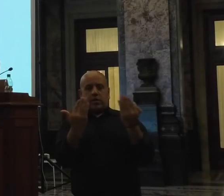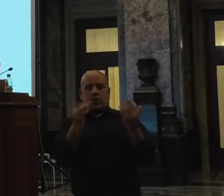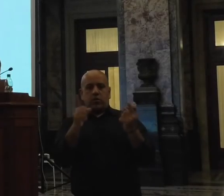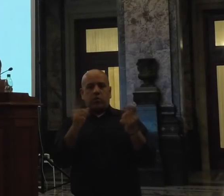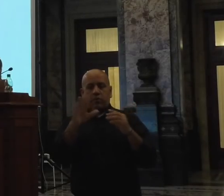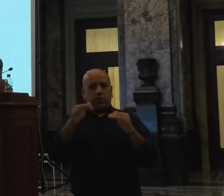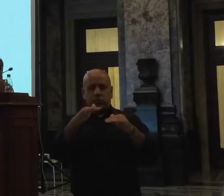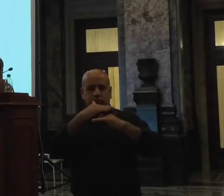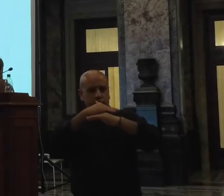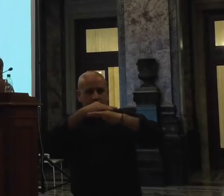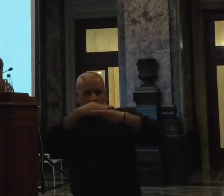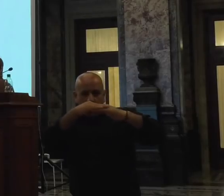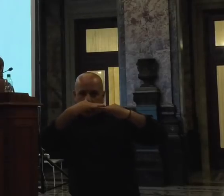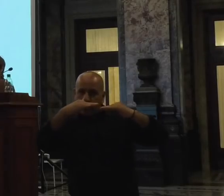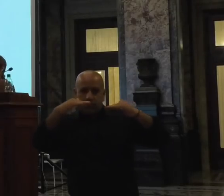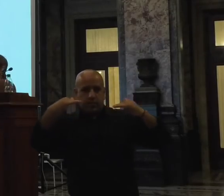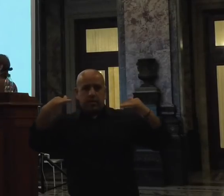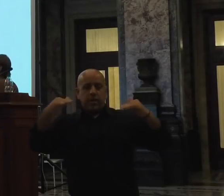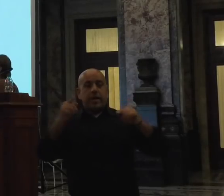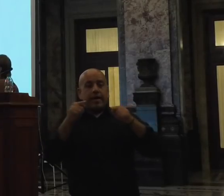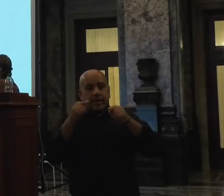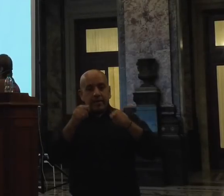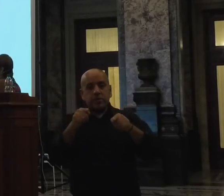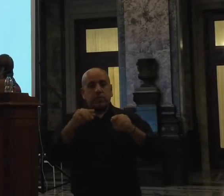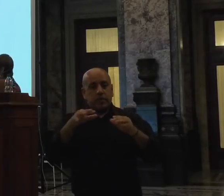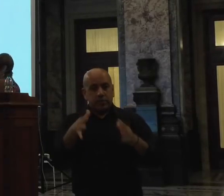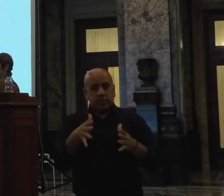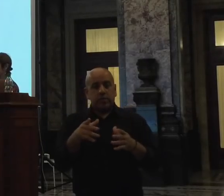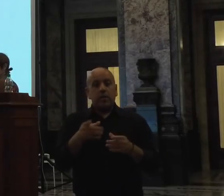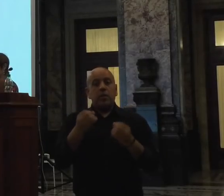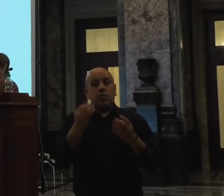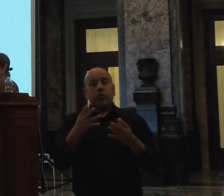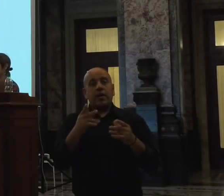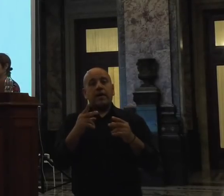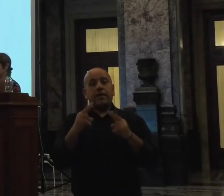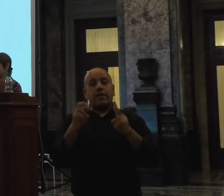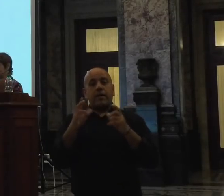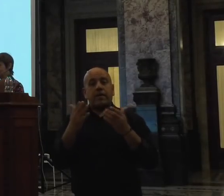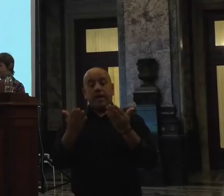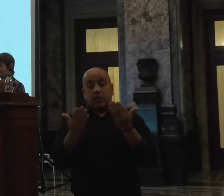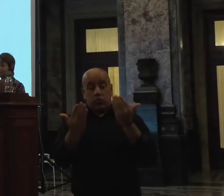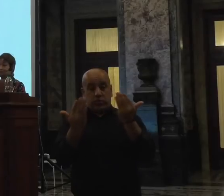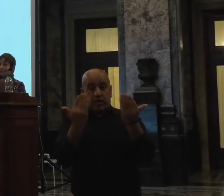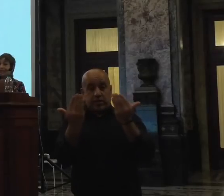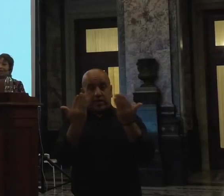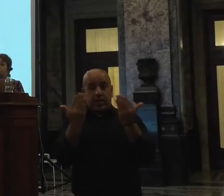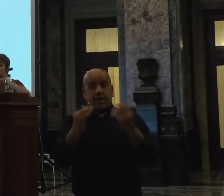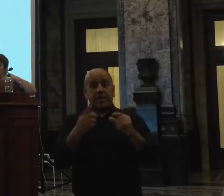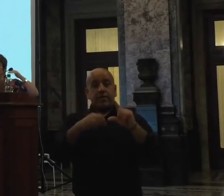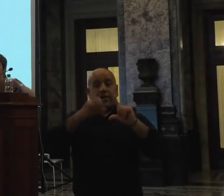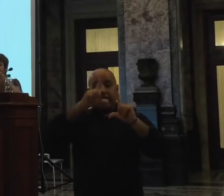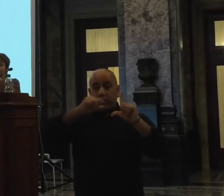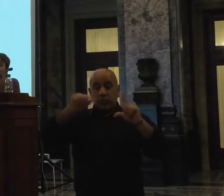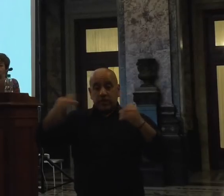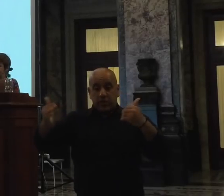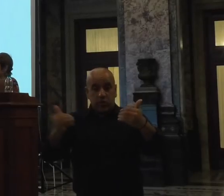más homogéneo. ¿Sí? Eso es porque el contraste y la frecuencia espacial interactúan. Todo